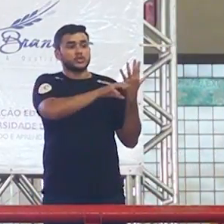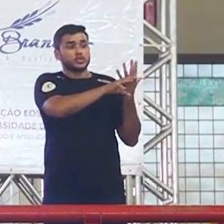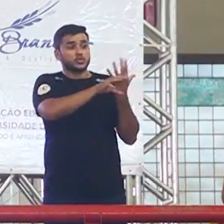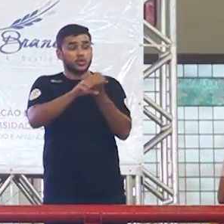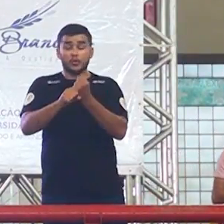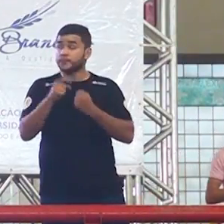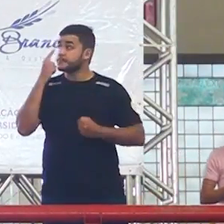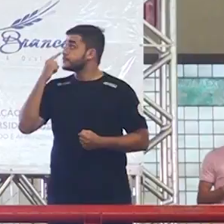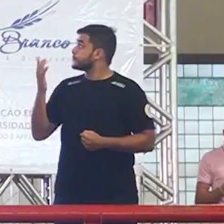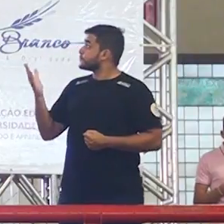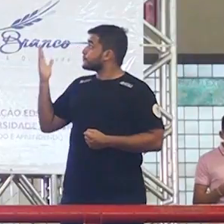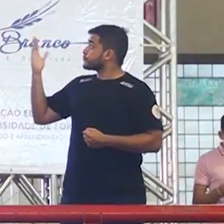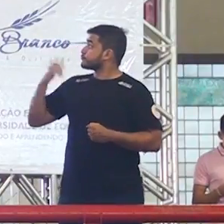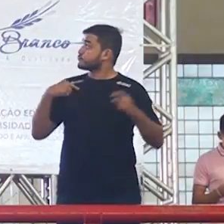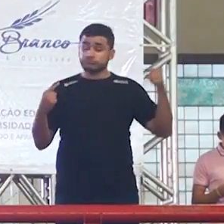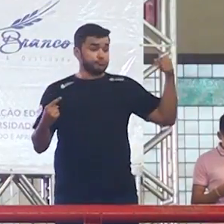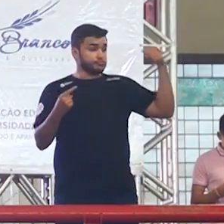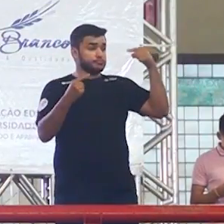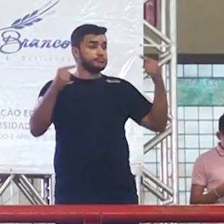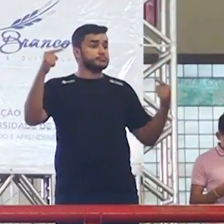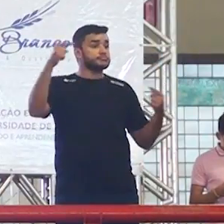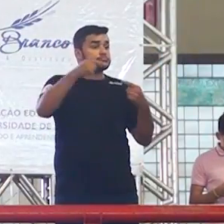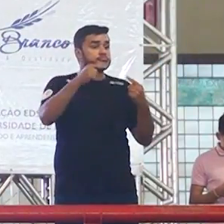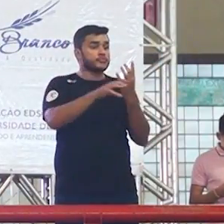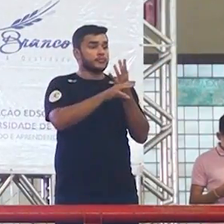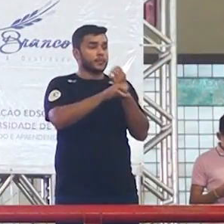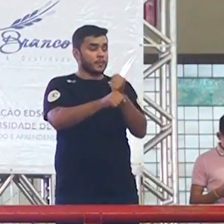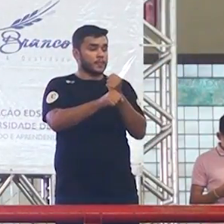499,2 kWh corresponde a quantos reais?